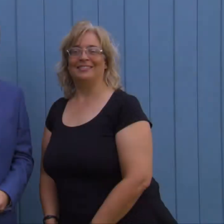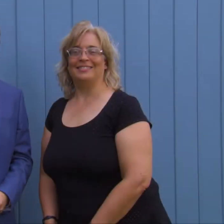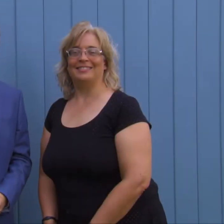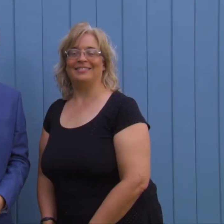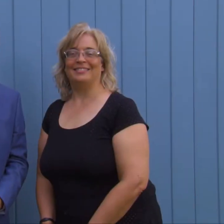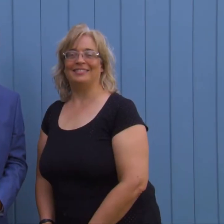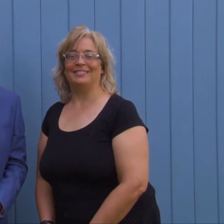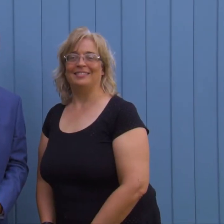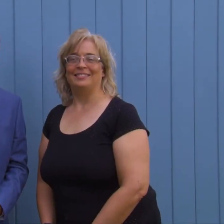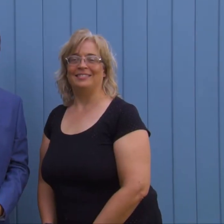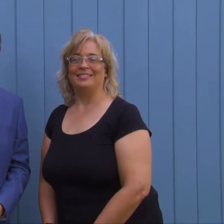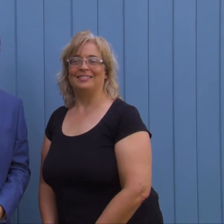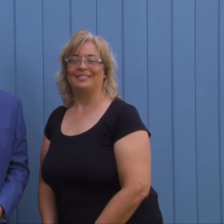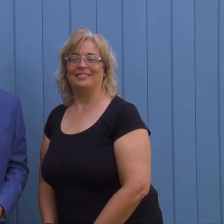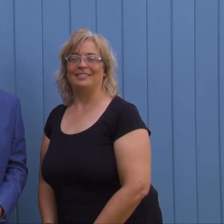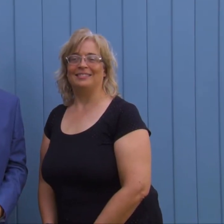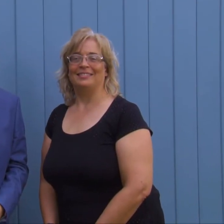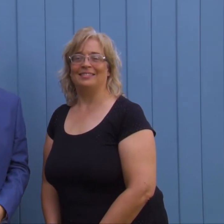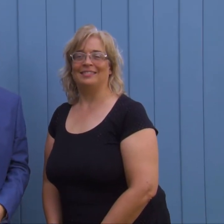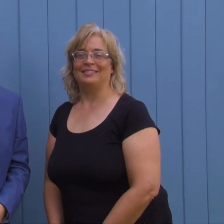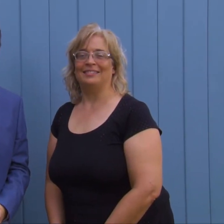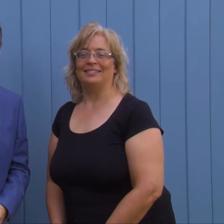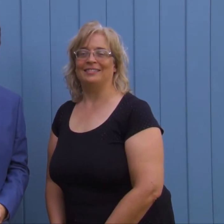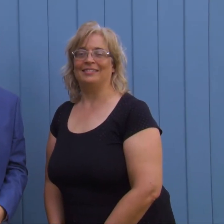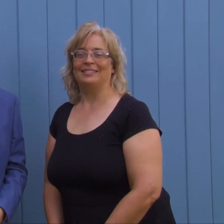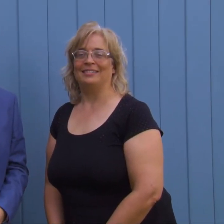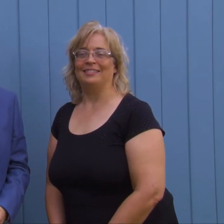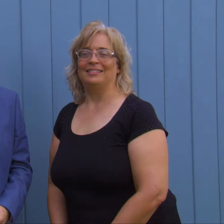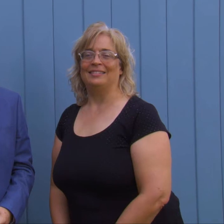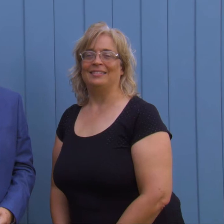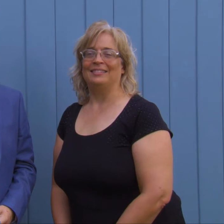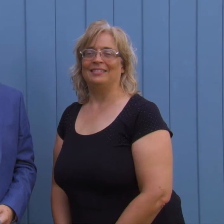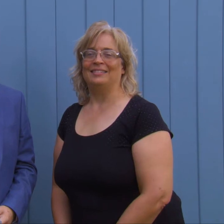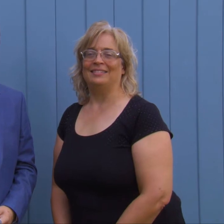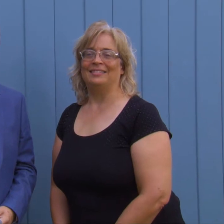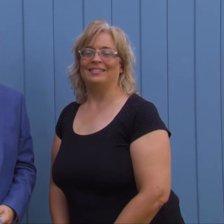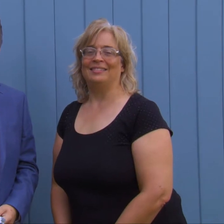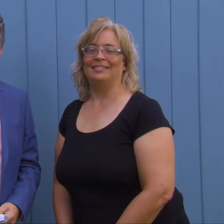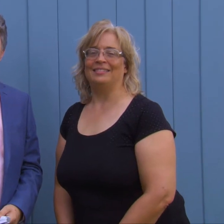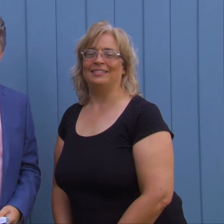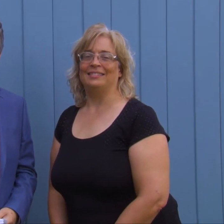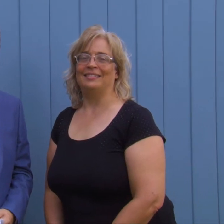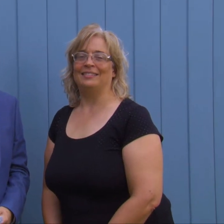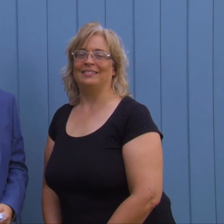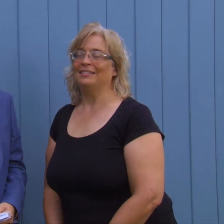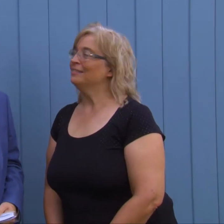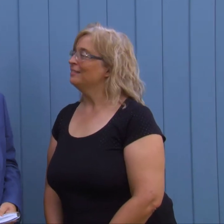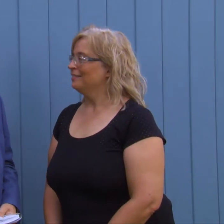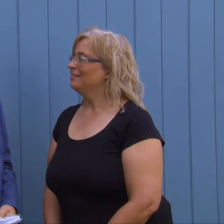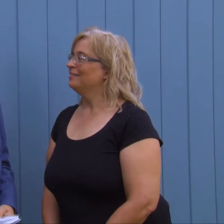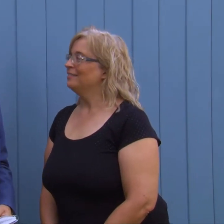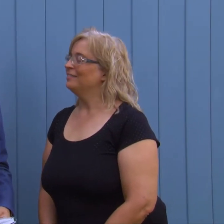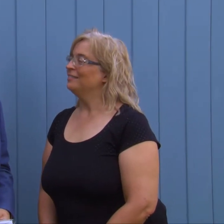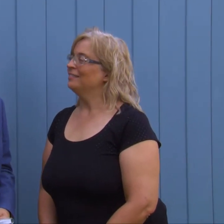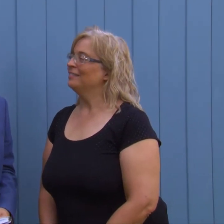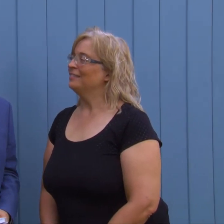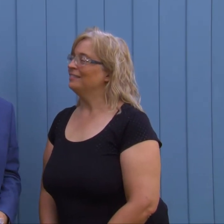Bonjour Stéphane Godet, reporter web francophone pour le Conseil général de l'Église unie du Canada. Et je suis avec une déléguée francophone, justement,